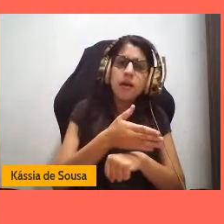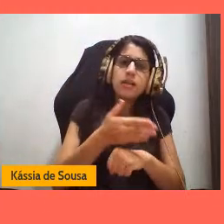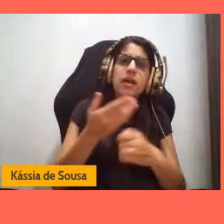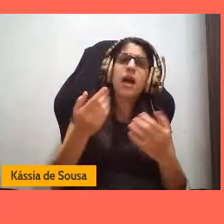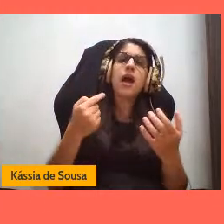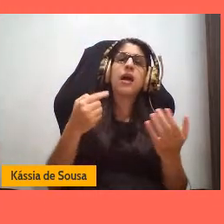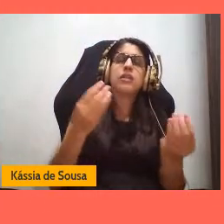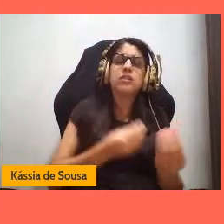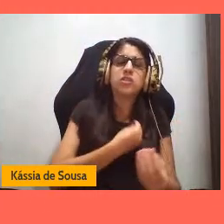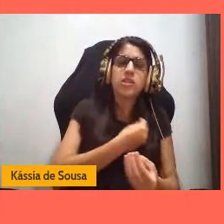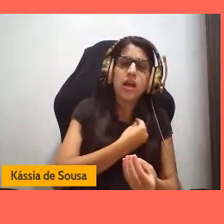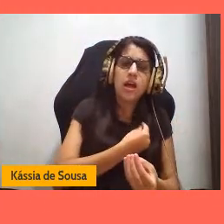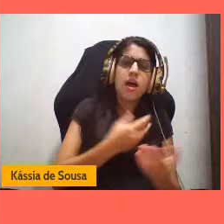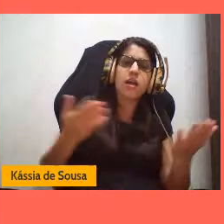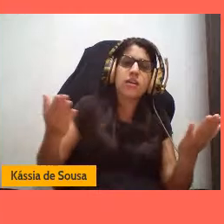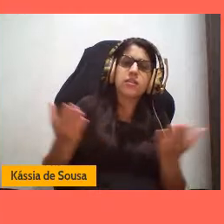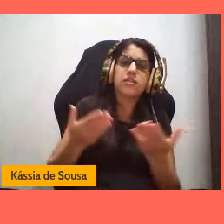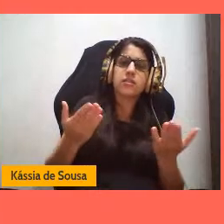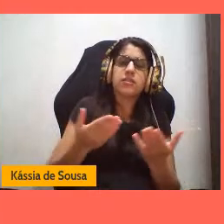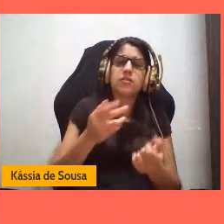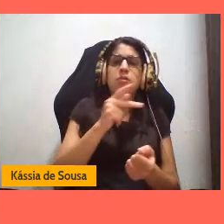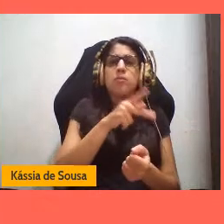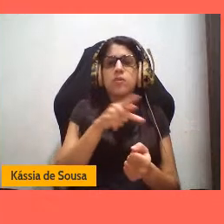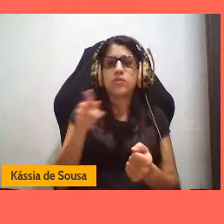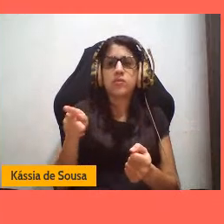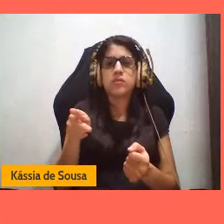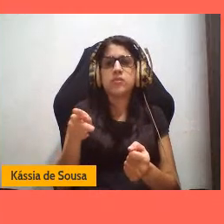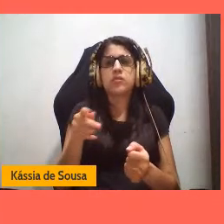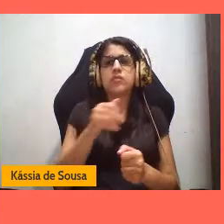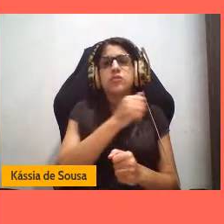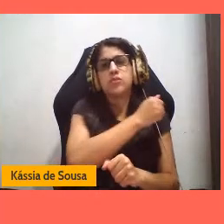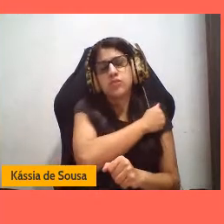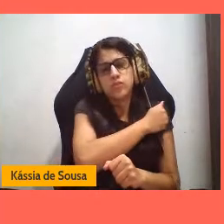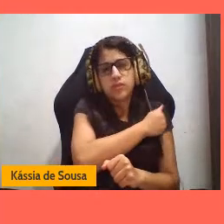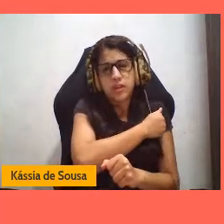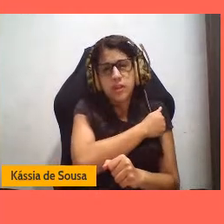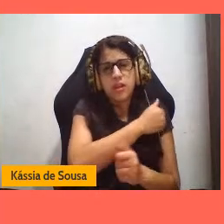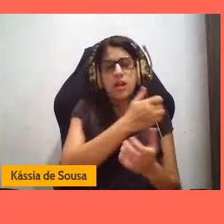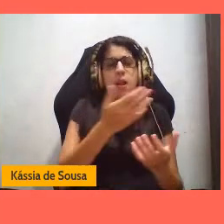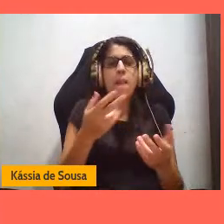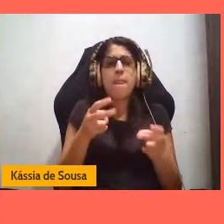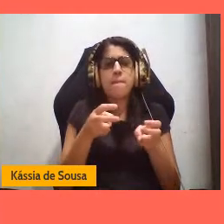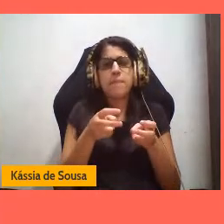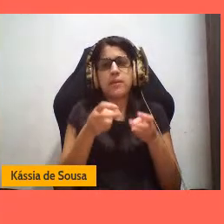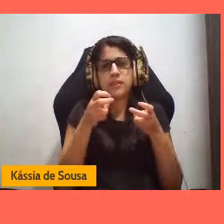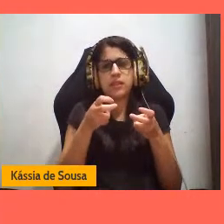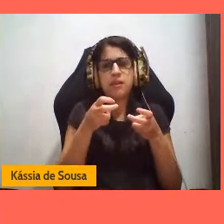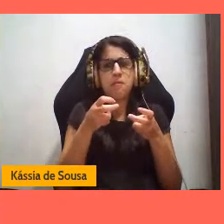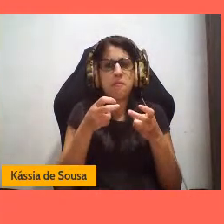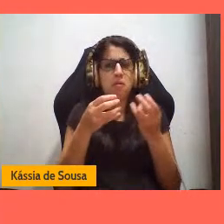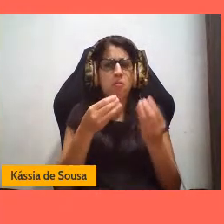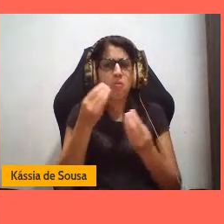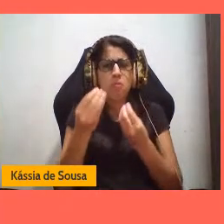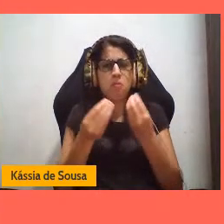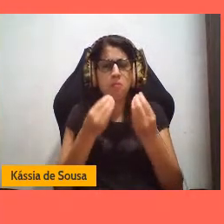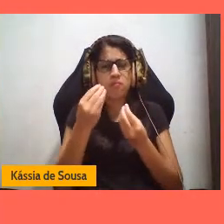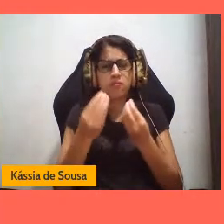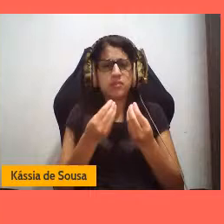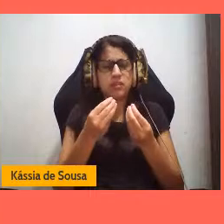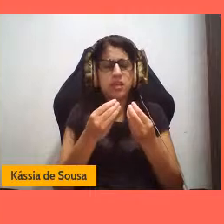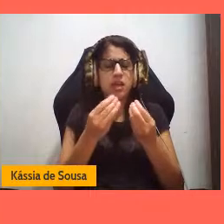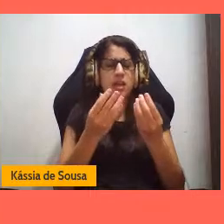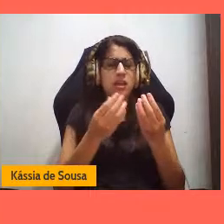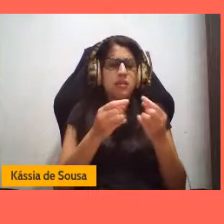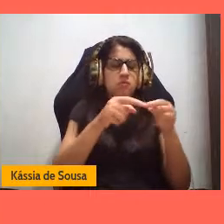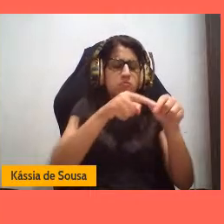né, de estar com professores, com estudantes, de perceber como foi um espaço aberto, pensado para o